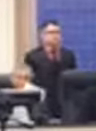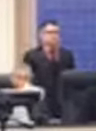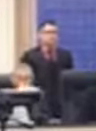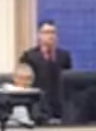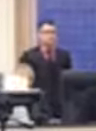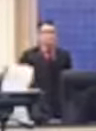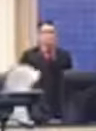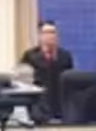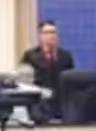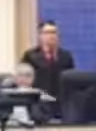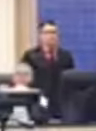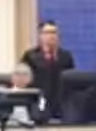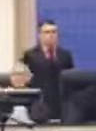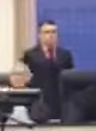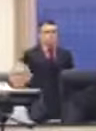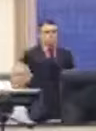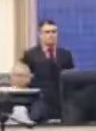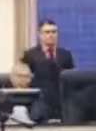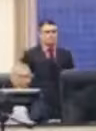3889/2019, autoria Nóbrega.